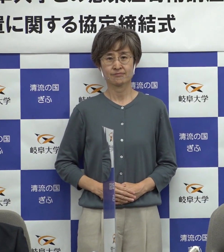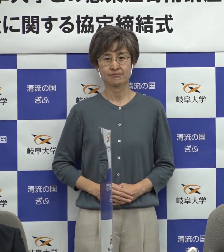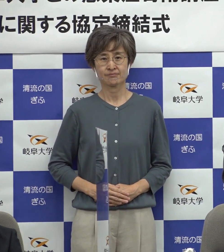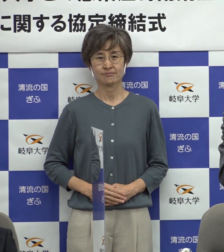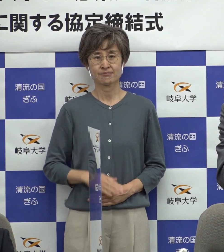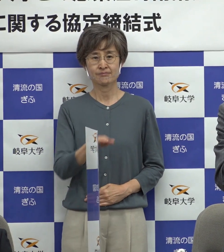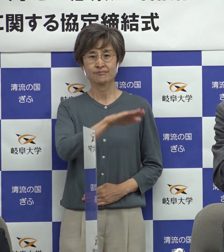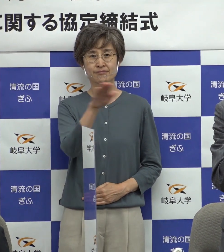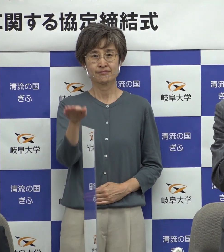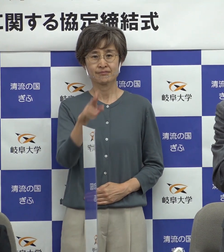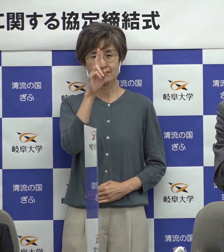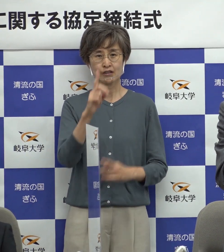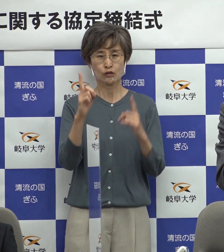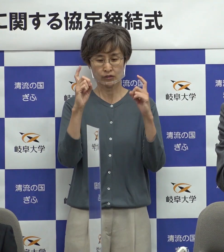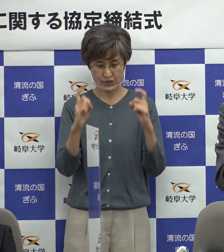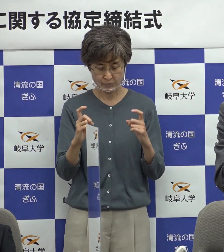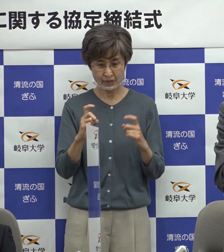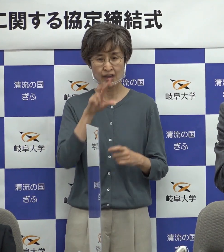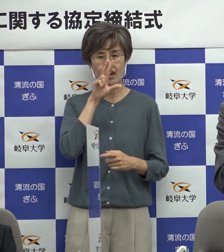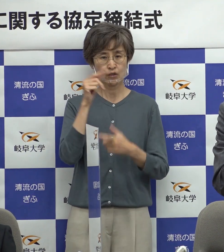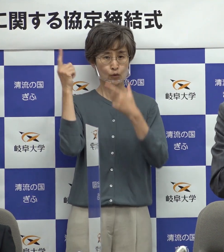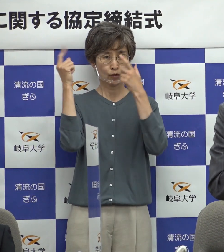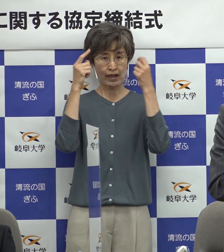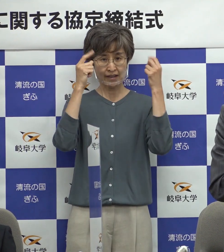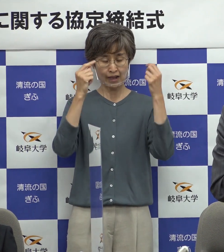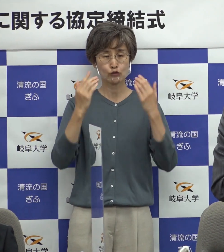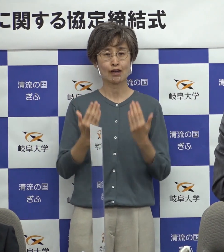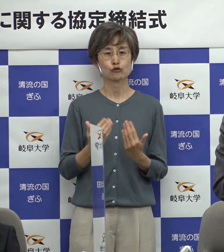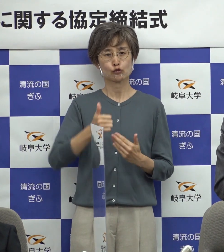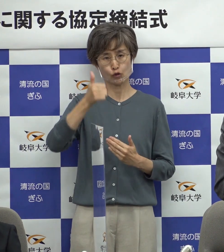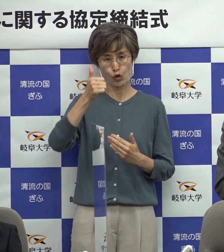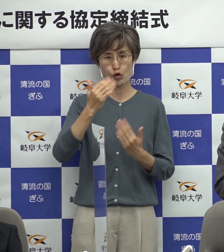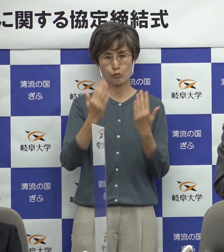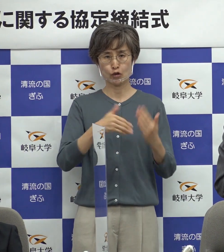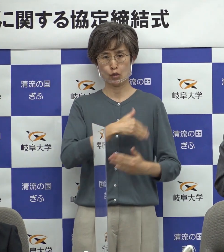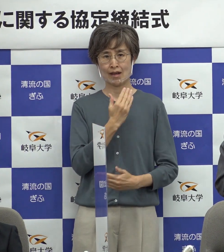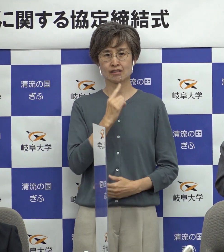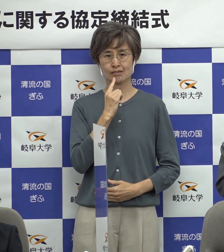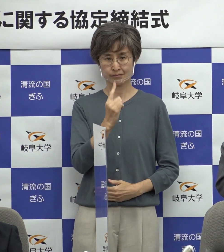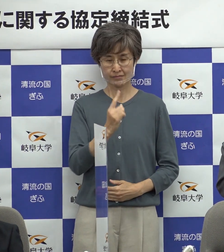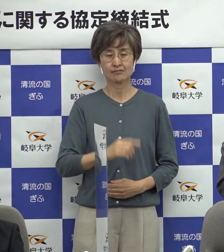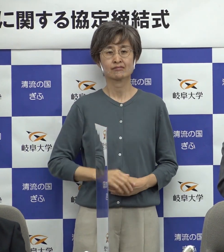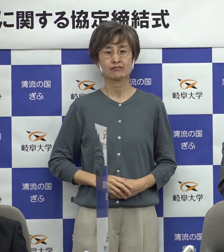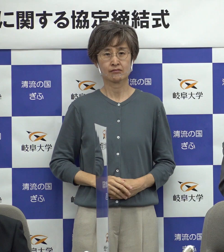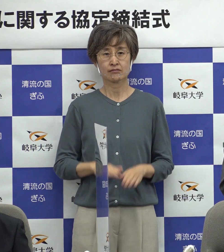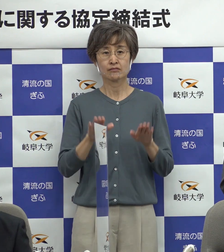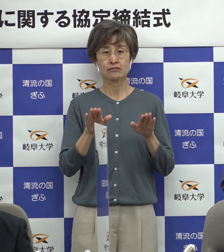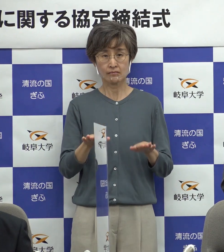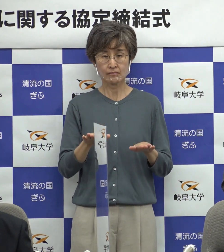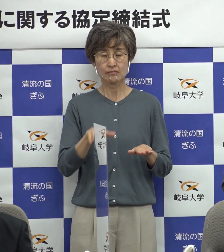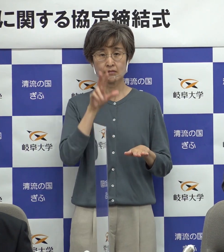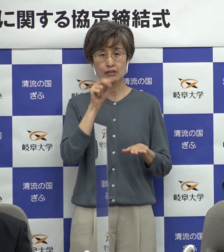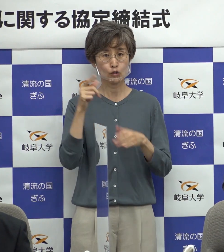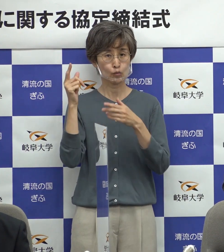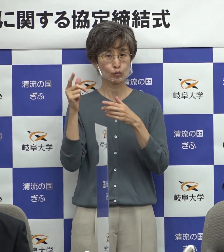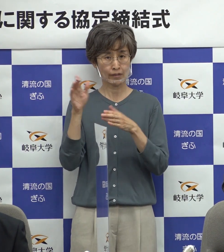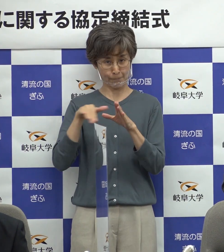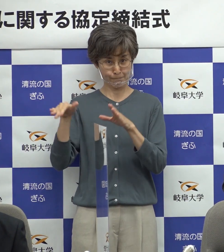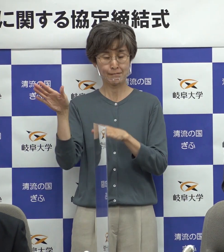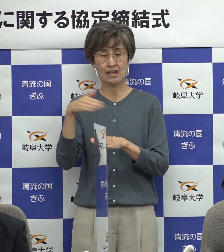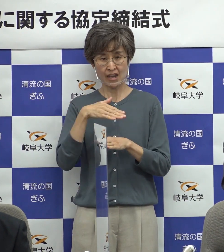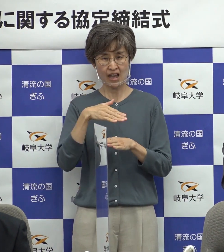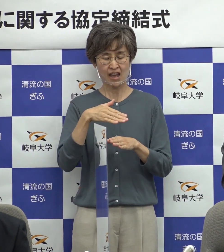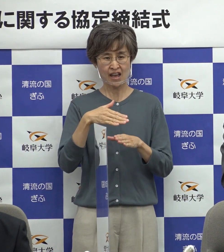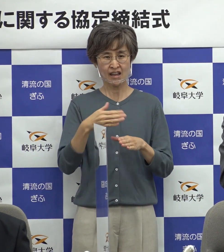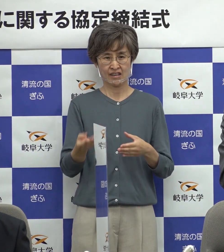はい、皆さんこんにちは。岐阜大学長の森脇でございます。本日は岐阜県から岐阜大学に感染症寄